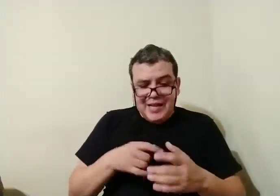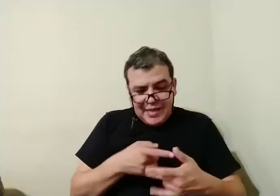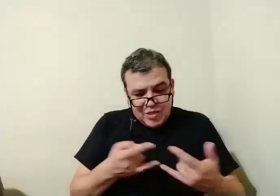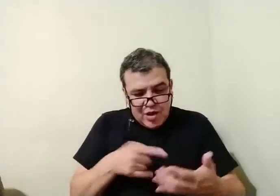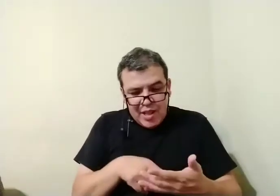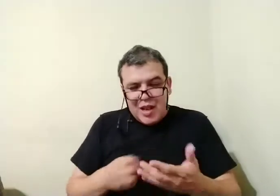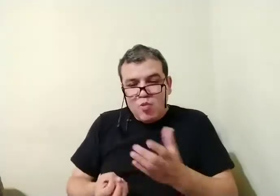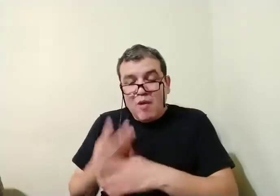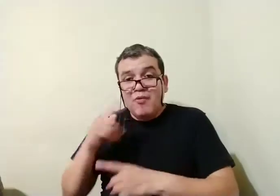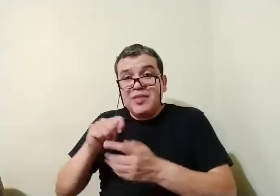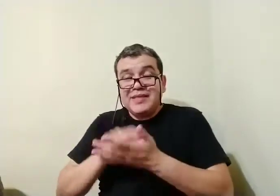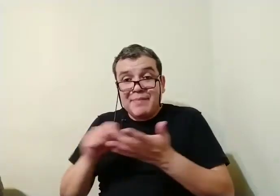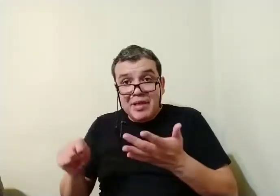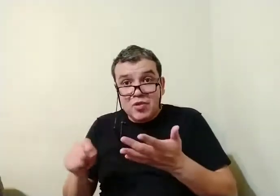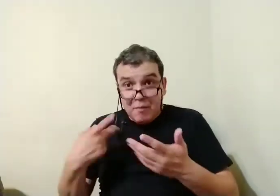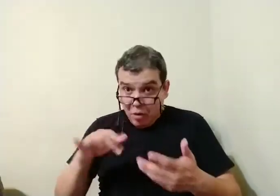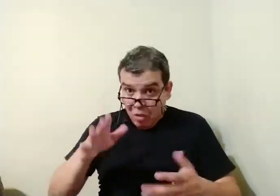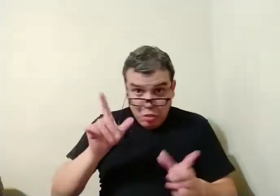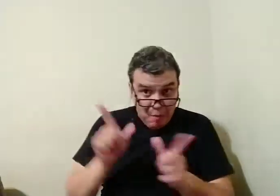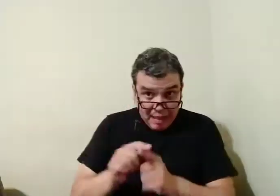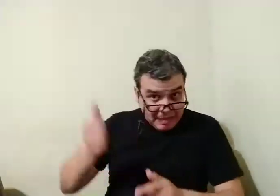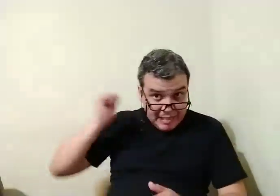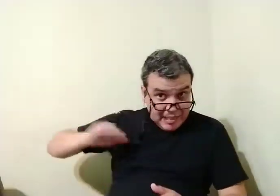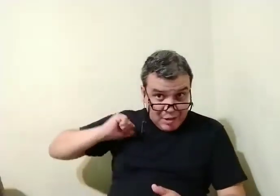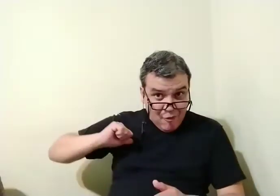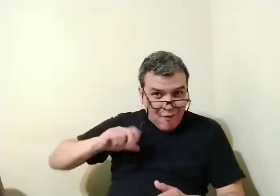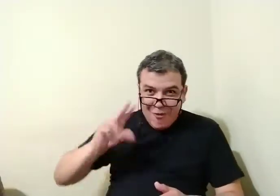hoy, listo para llenarnos de poder,